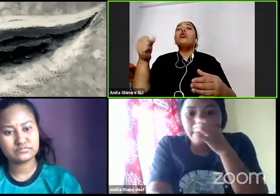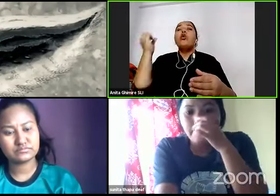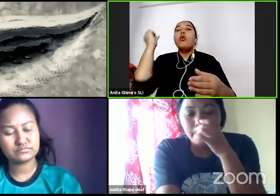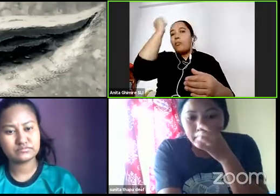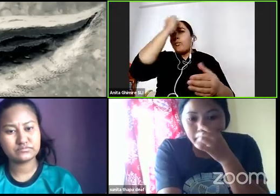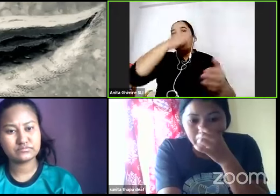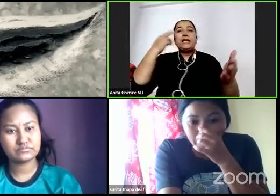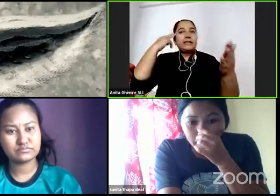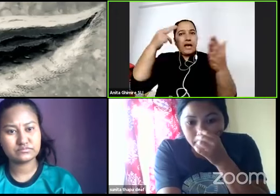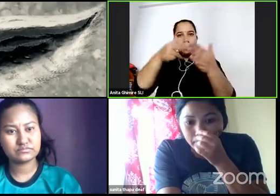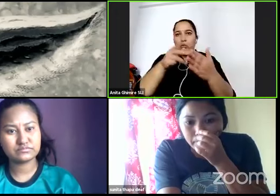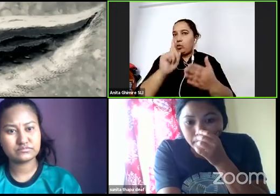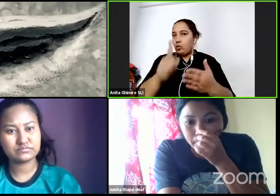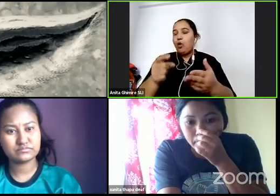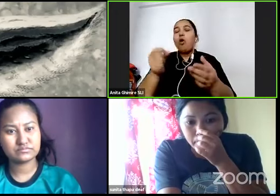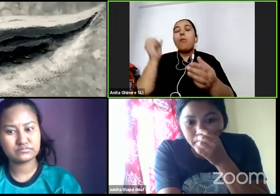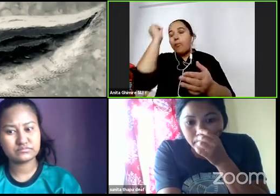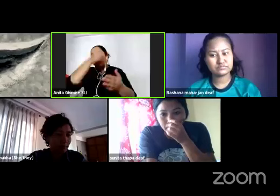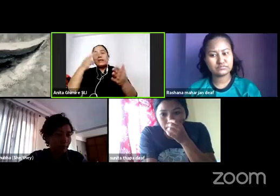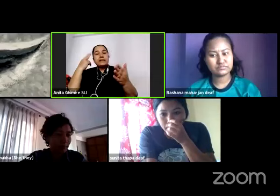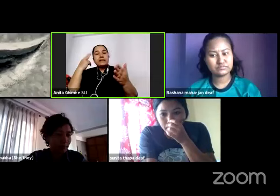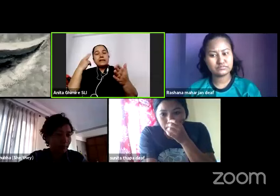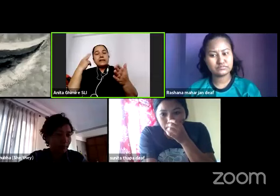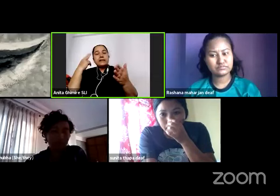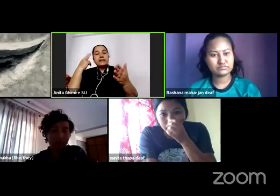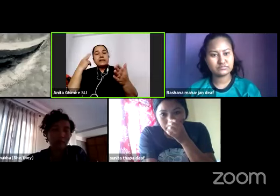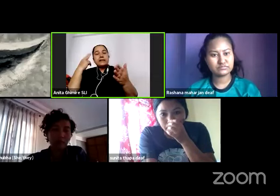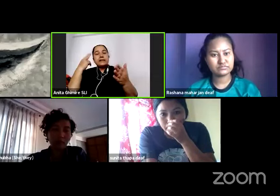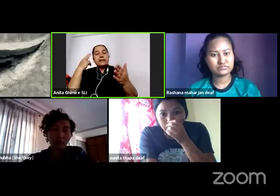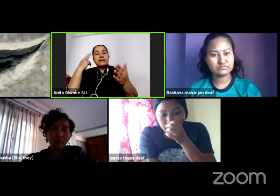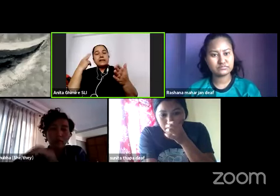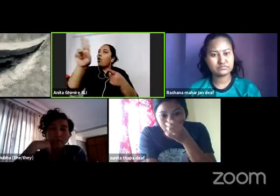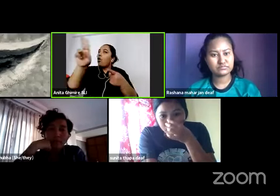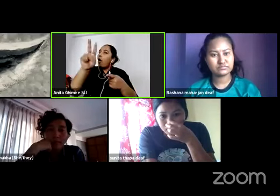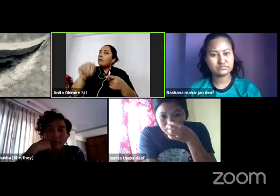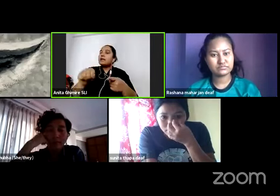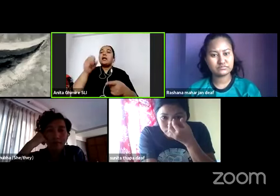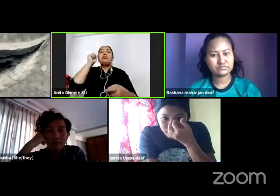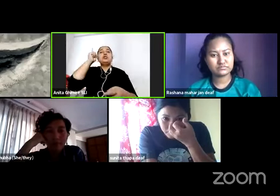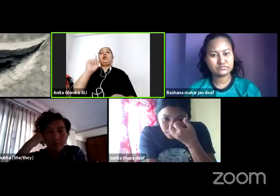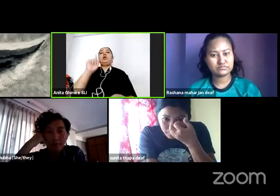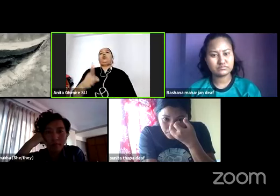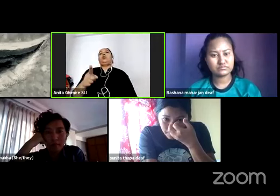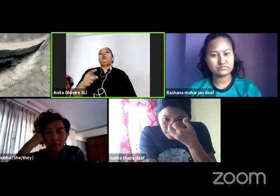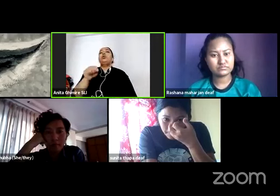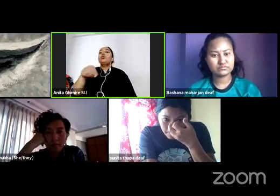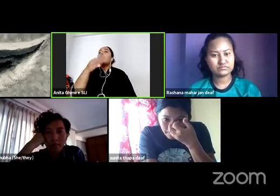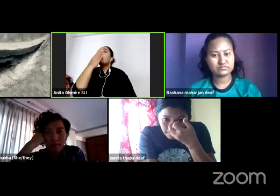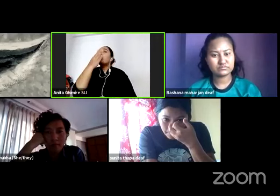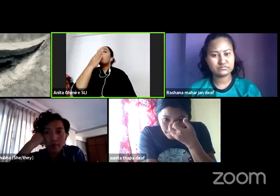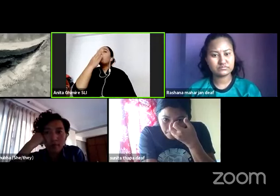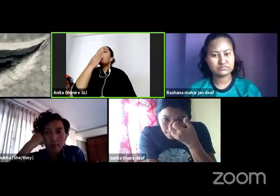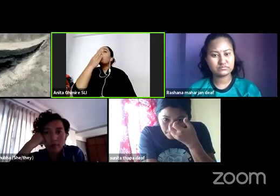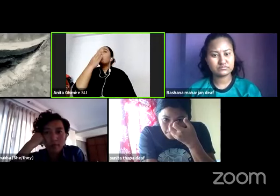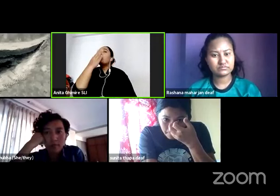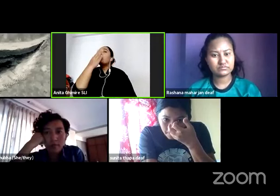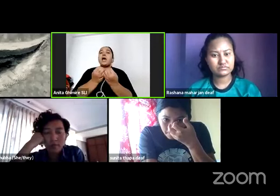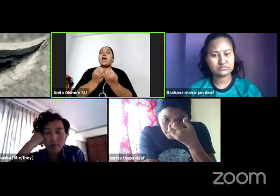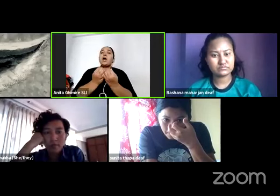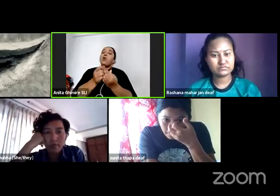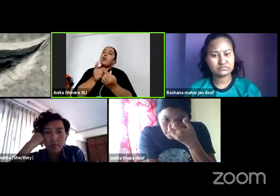जोड्दै जाँदाखेरिको अवस्थाहरूलाई हामीले बुझ्ने हो. त्यो कारणले गर्दाखेरि चाहिँ डेफिनेटली एउटा पहिचान हुँदा